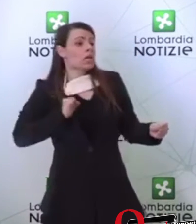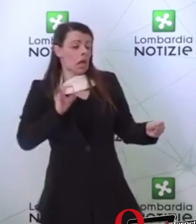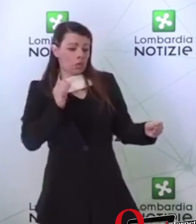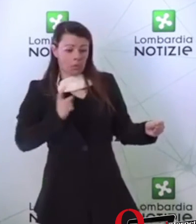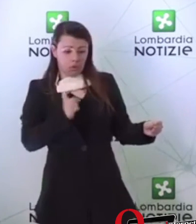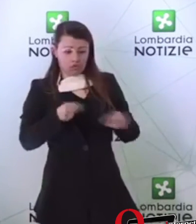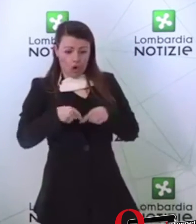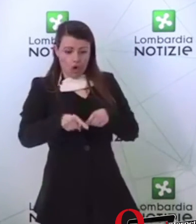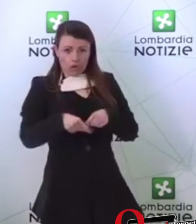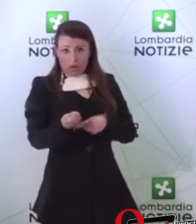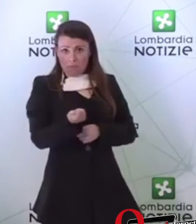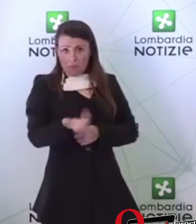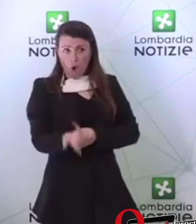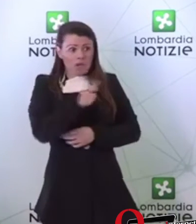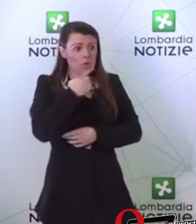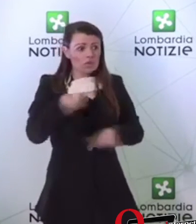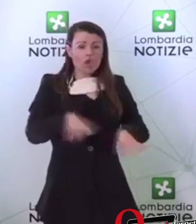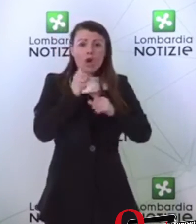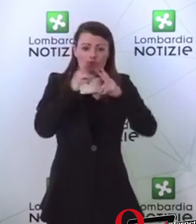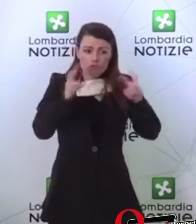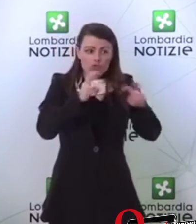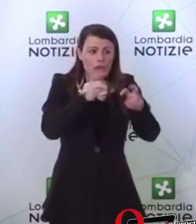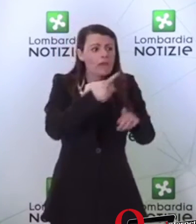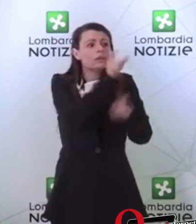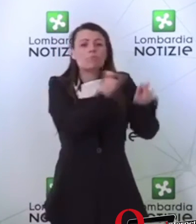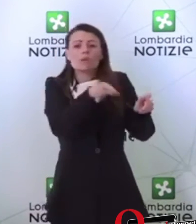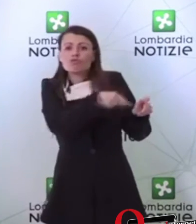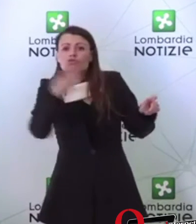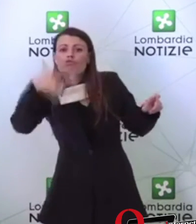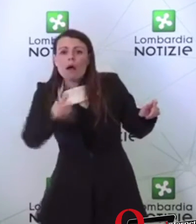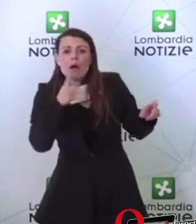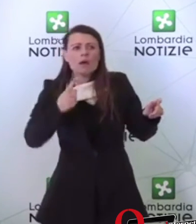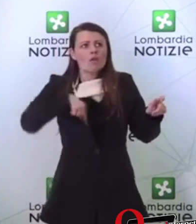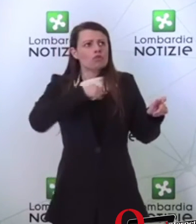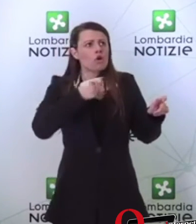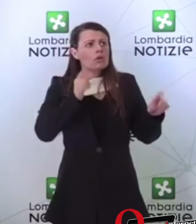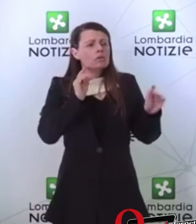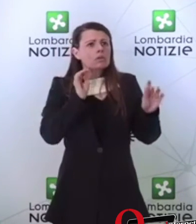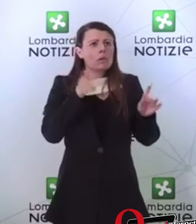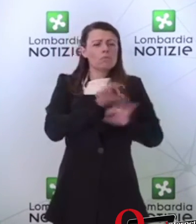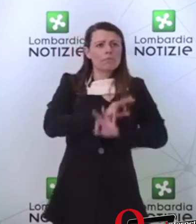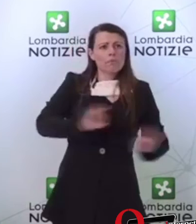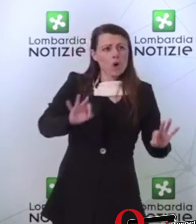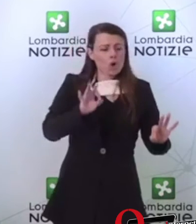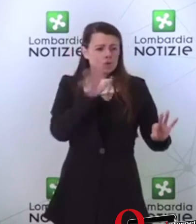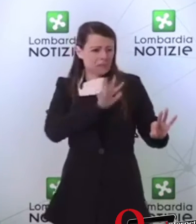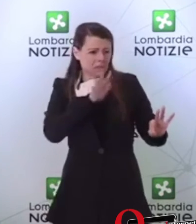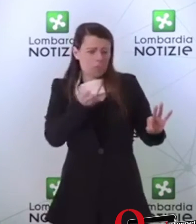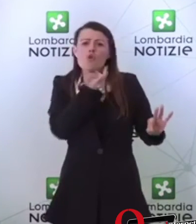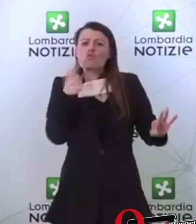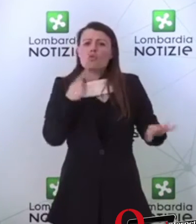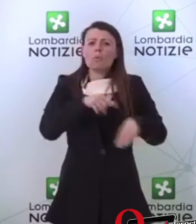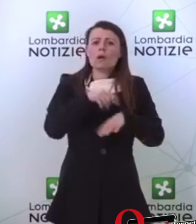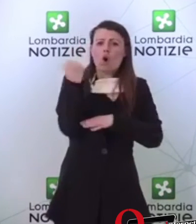già partito, nel senso che sono già stati rinvenuti un certo numero di operatori, sia medici